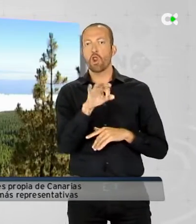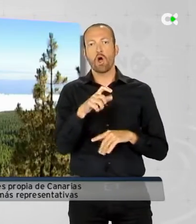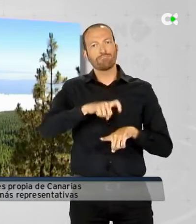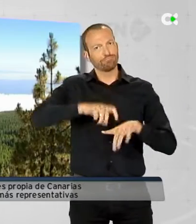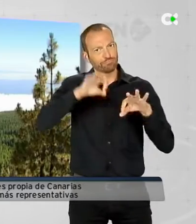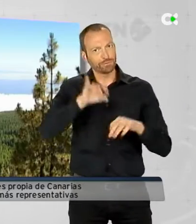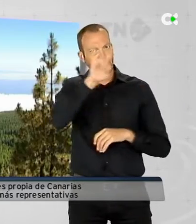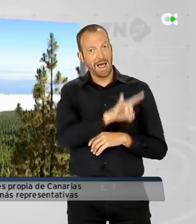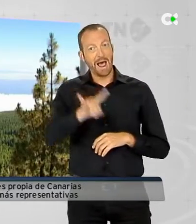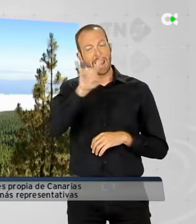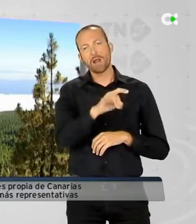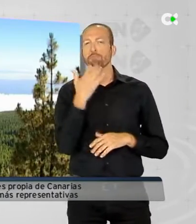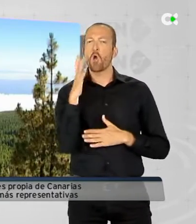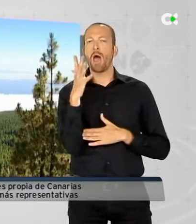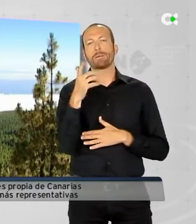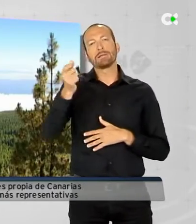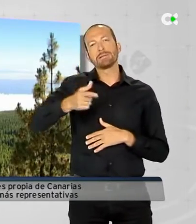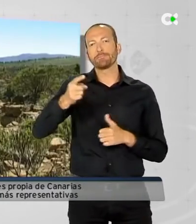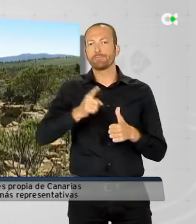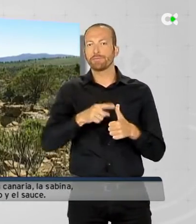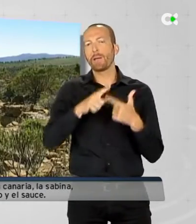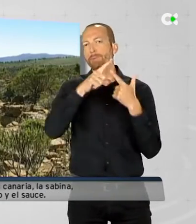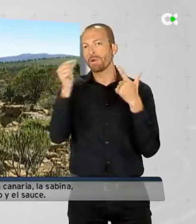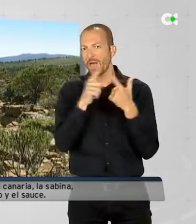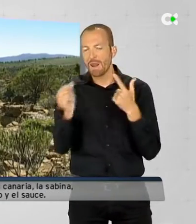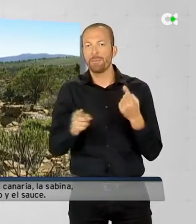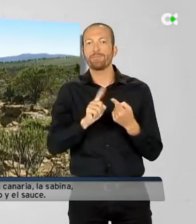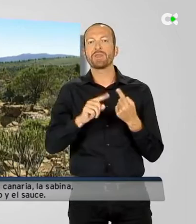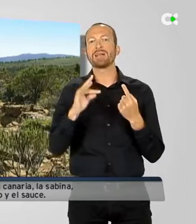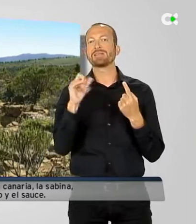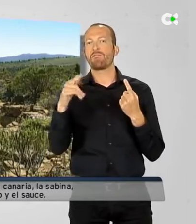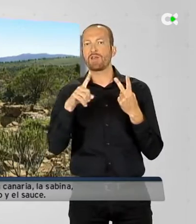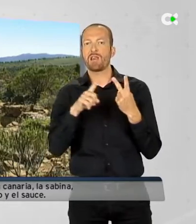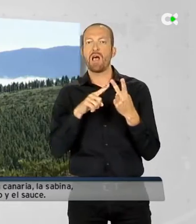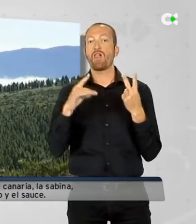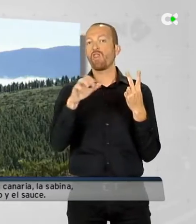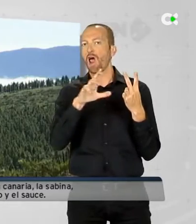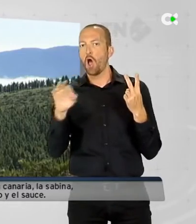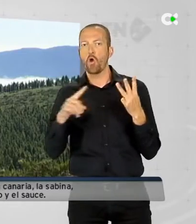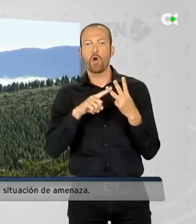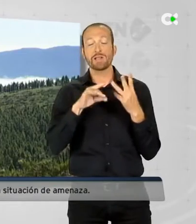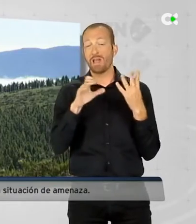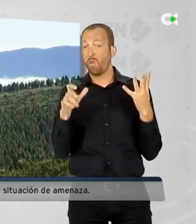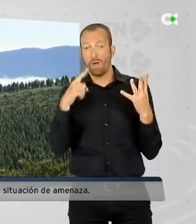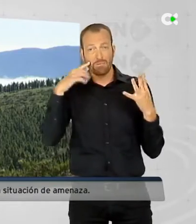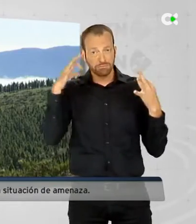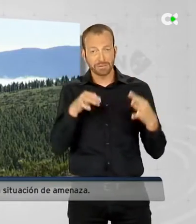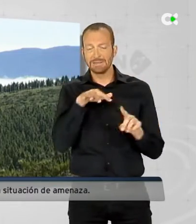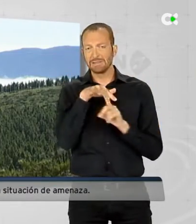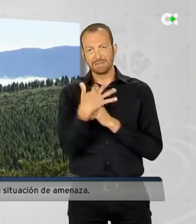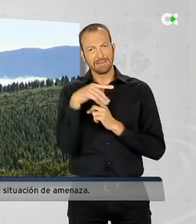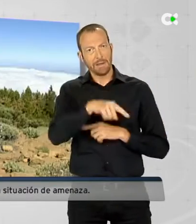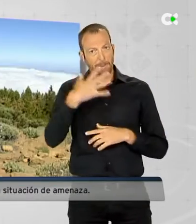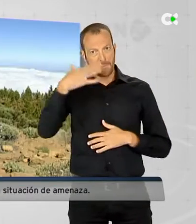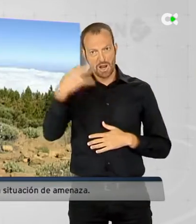propia de Canarias y sus especies más representativas son la palmera canaria, la sabina, el drago y el sauce, un ecosistema en situación de